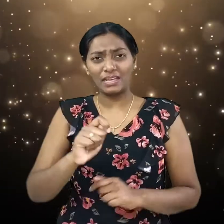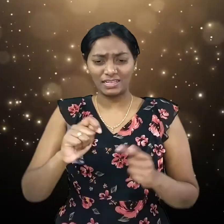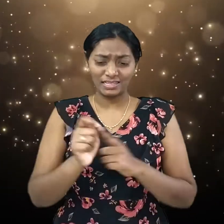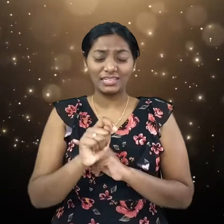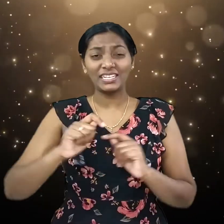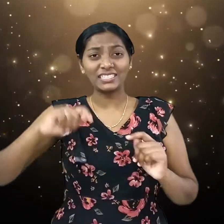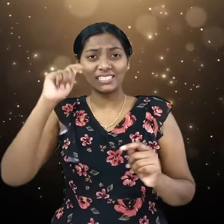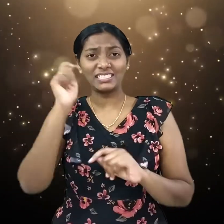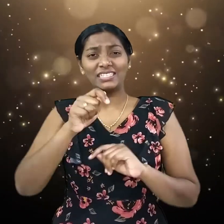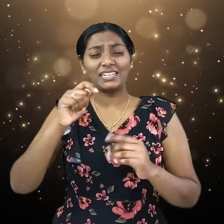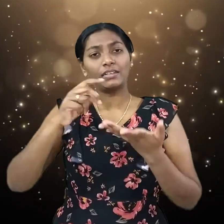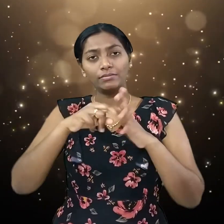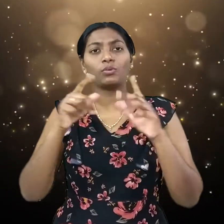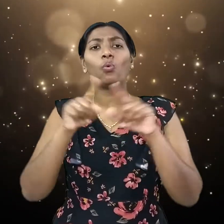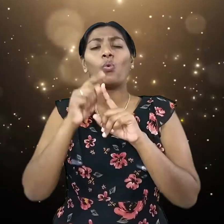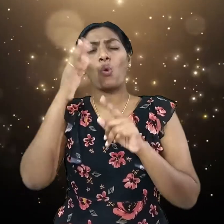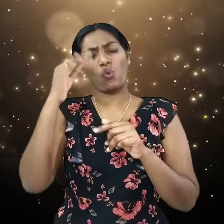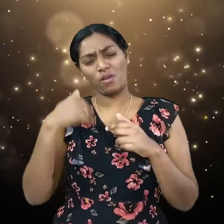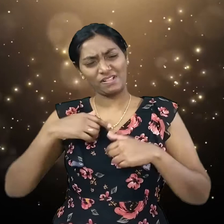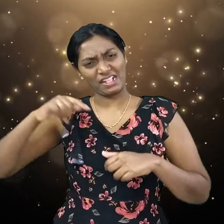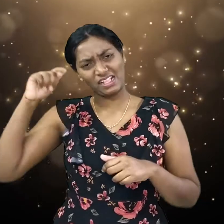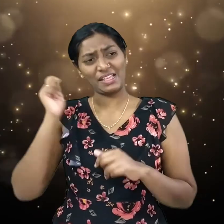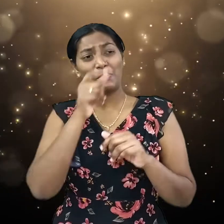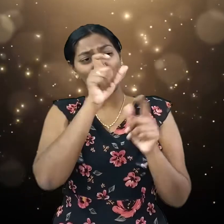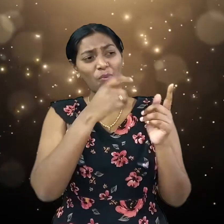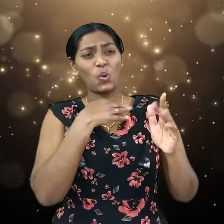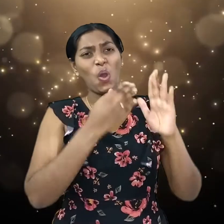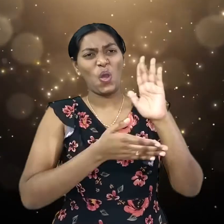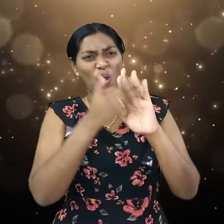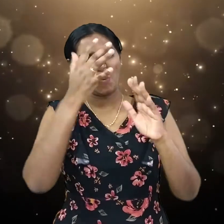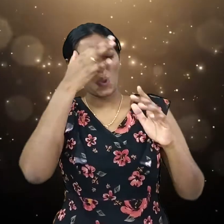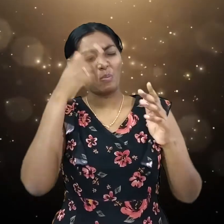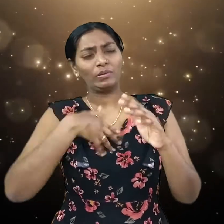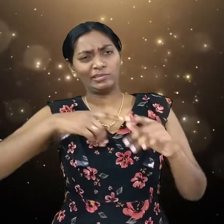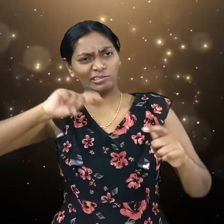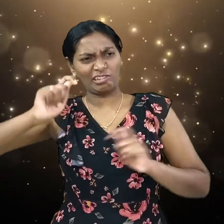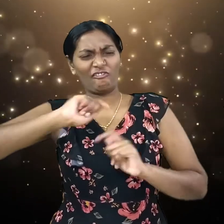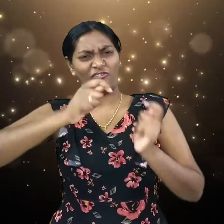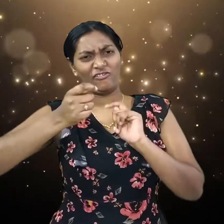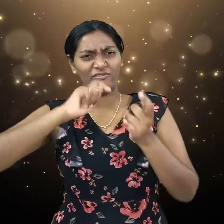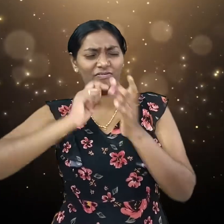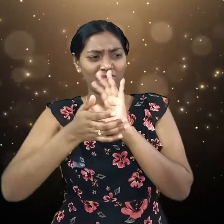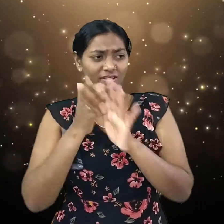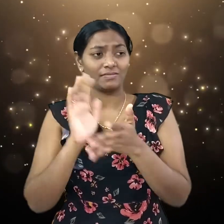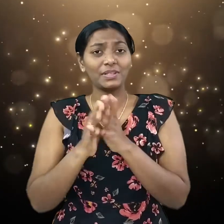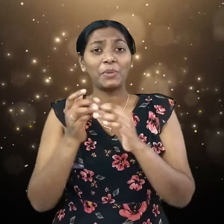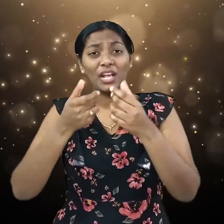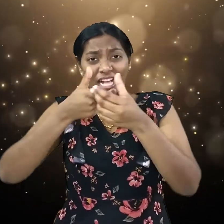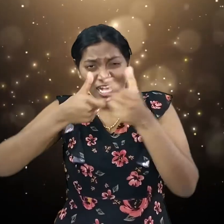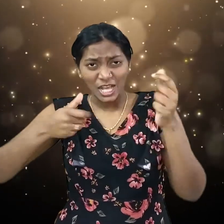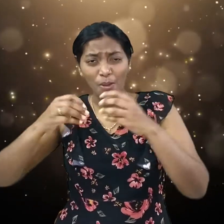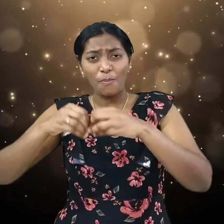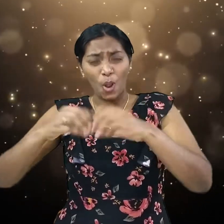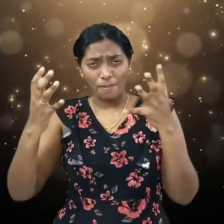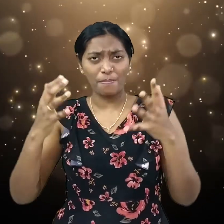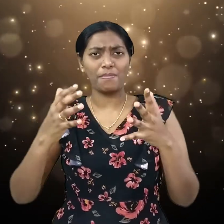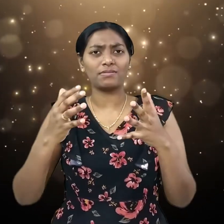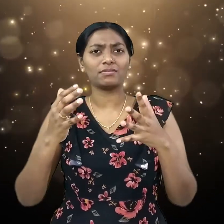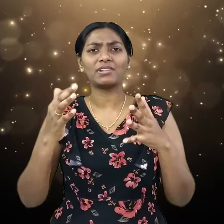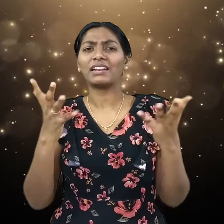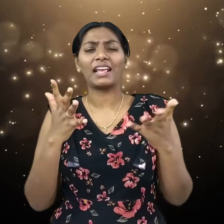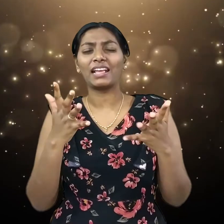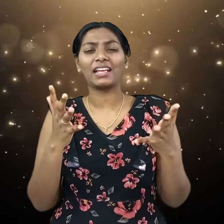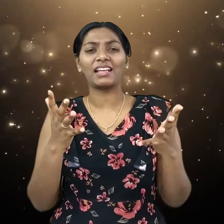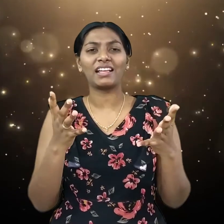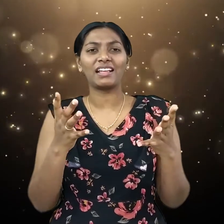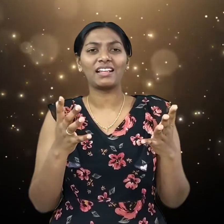हैं। Praise the Lord. इनके गढ़ को हम ही ढाएंगे। Praise the Lord. Hallelujah. और तलवार से नहीं, बॉम्ब